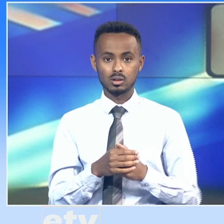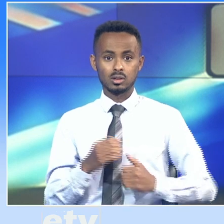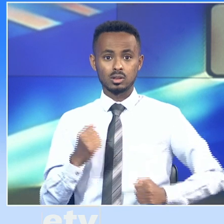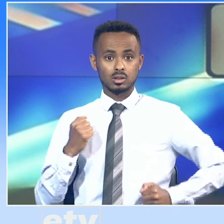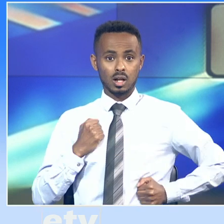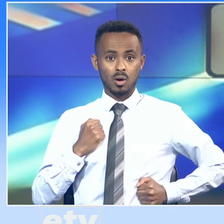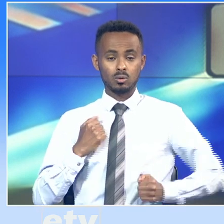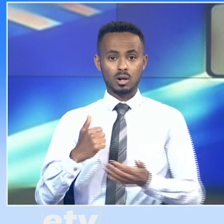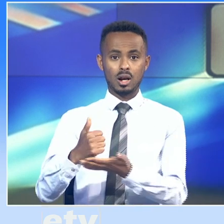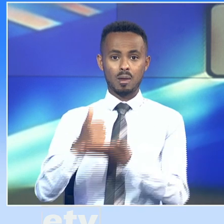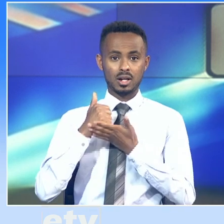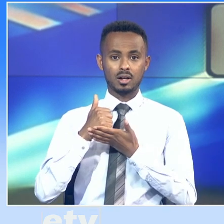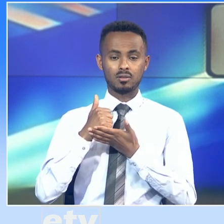ለመደገፍ